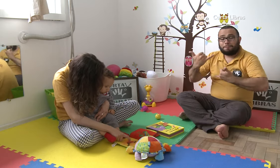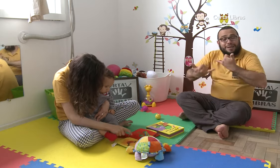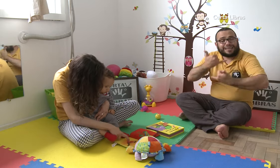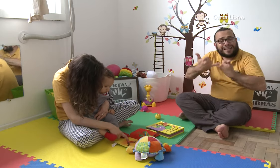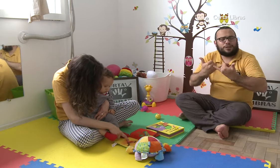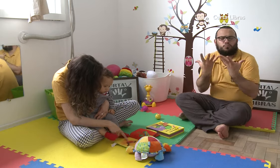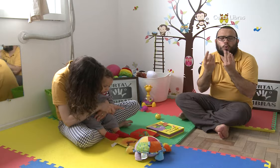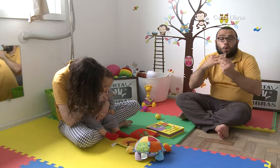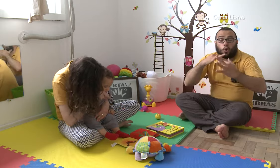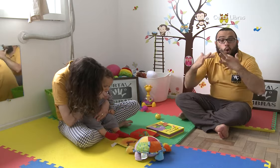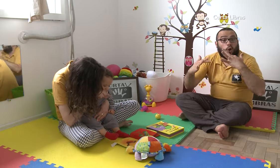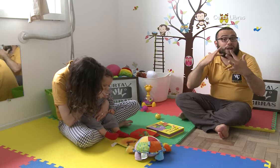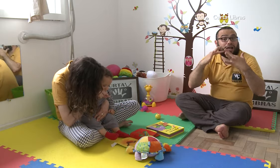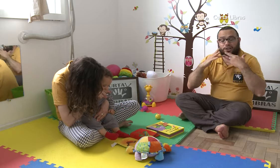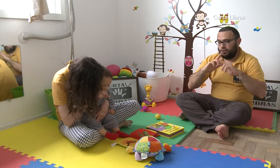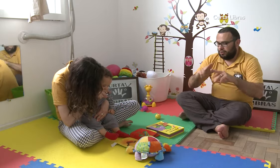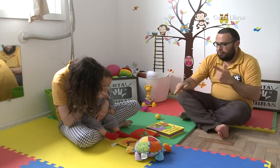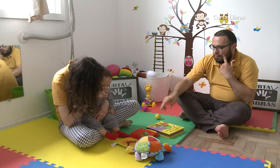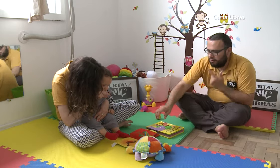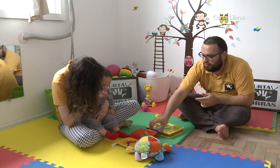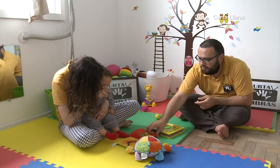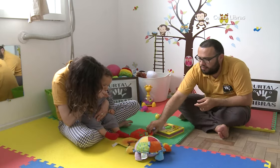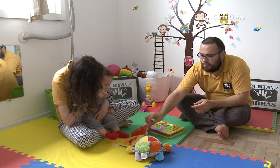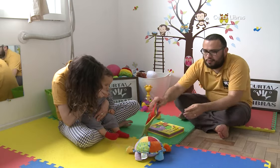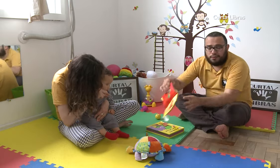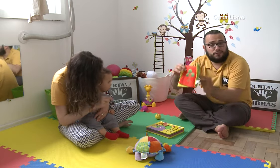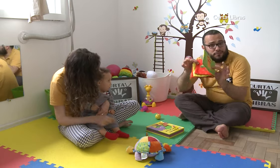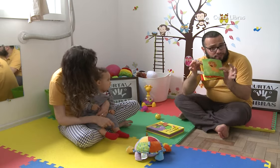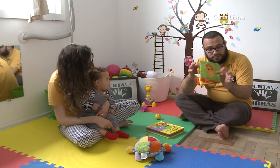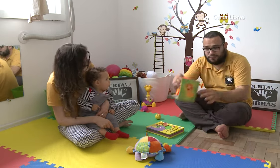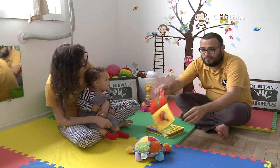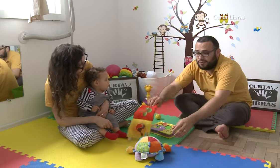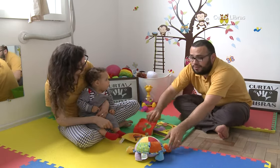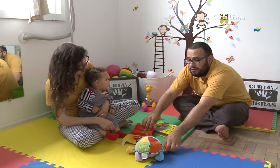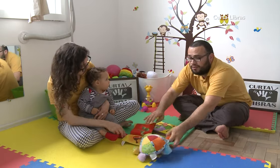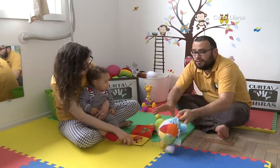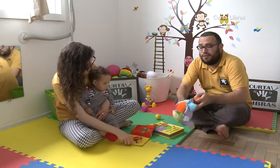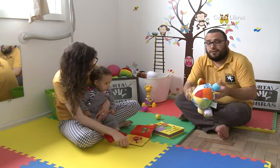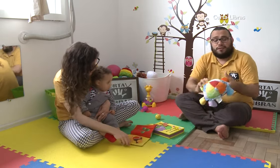com coisas coloridas, como esses livrinhos, bichinhos, joguinhos.